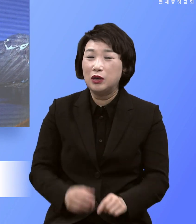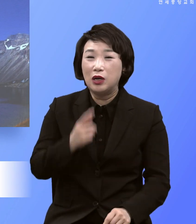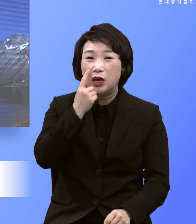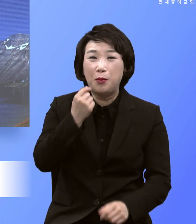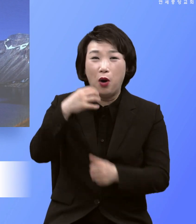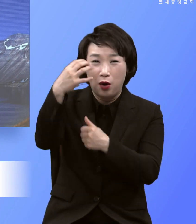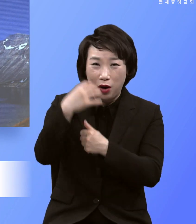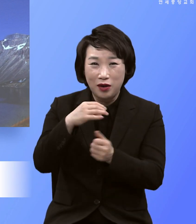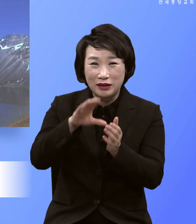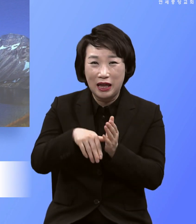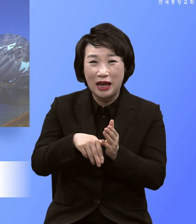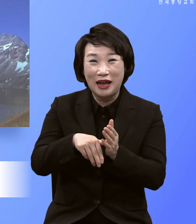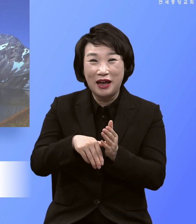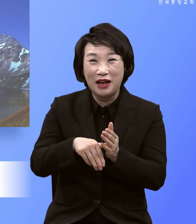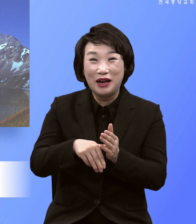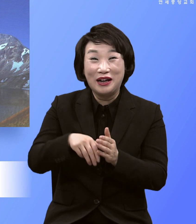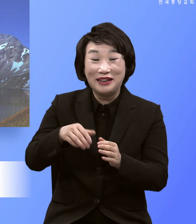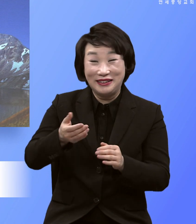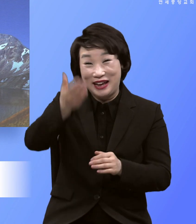외종시대 순사들이